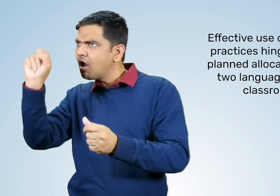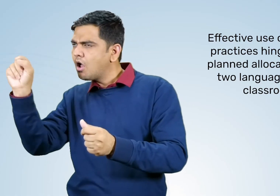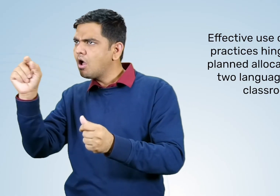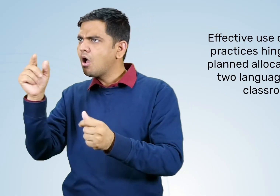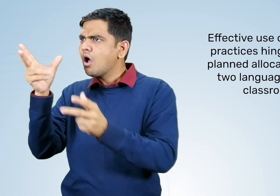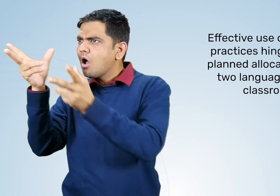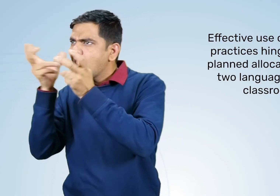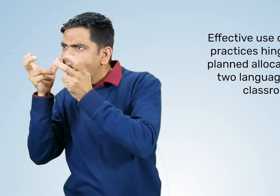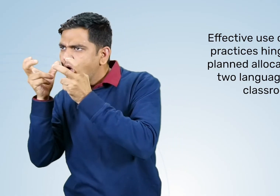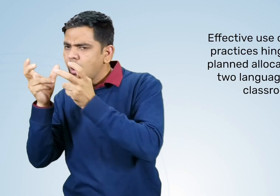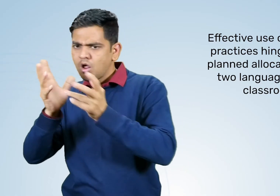है।